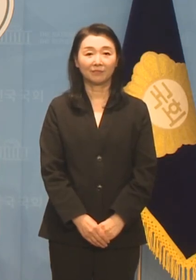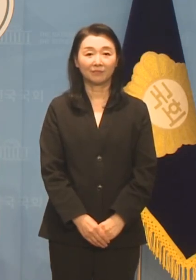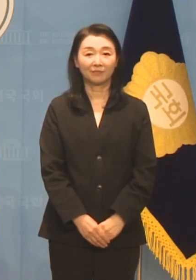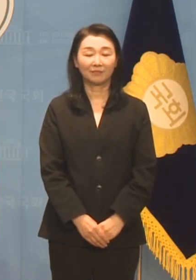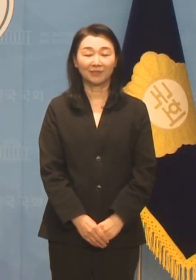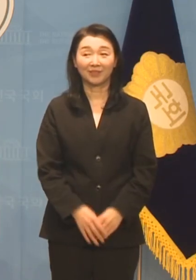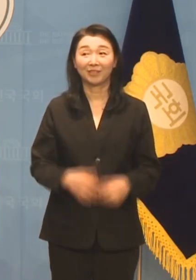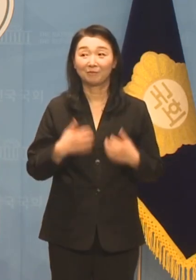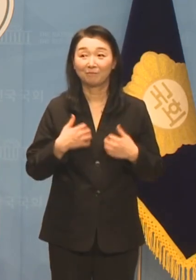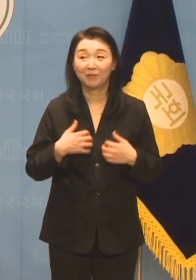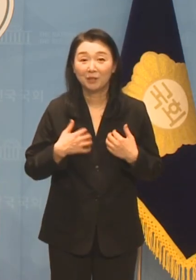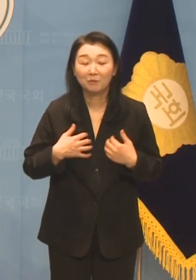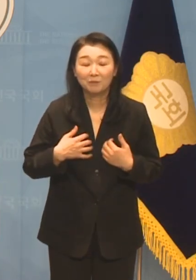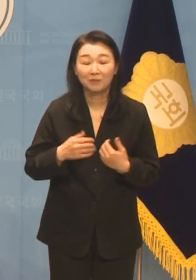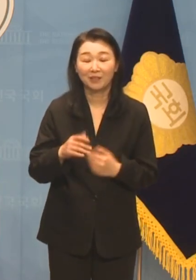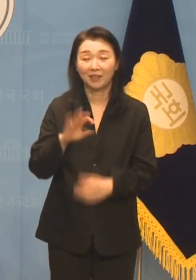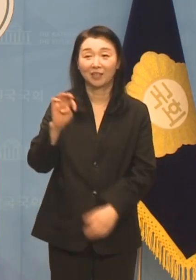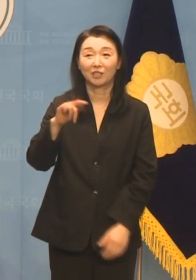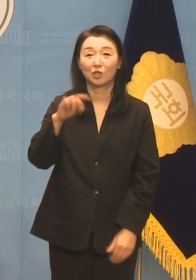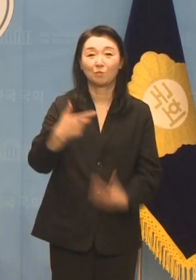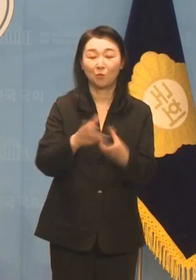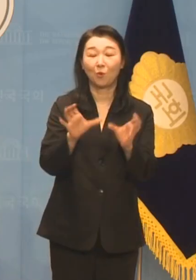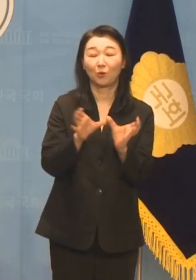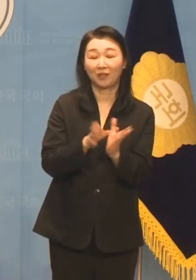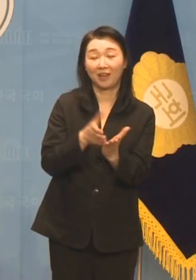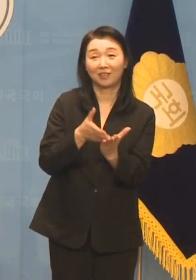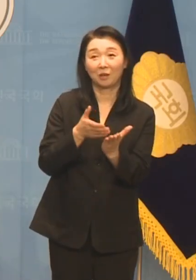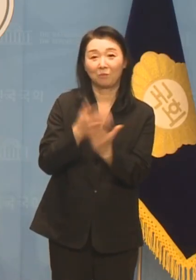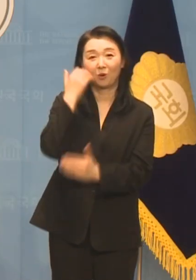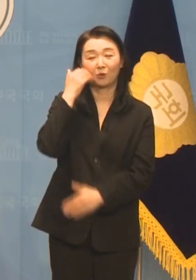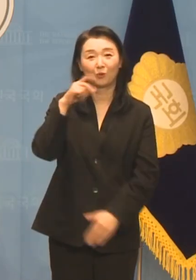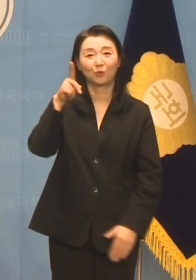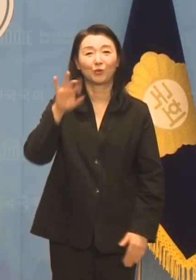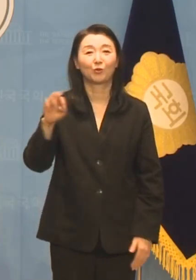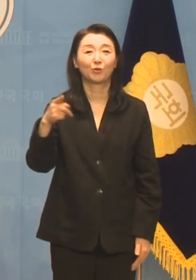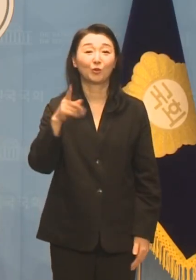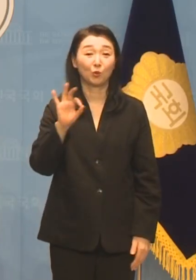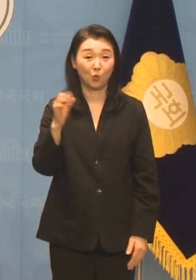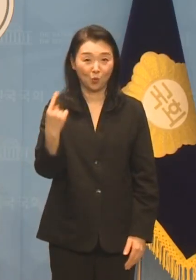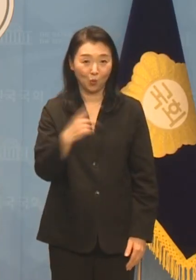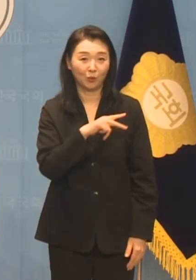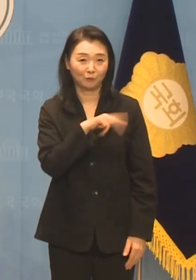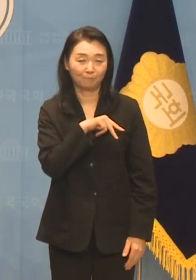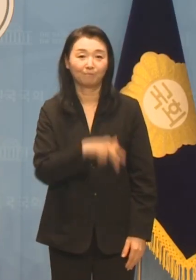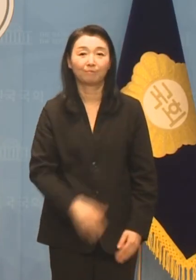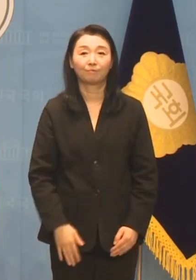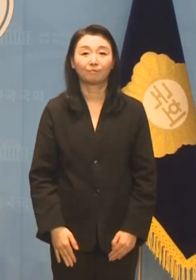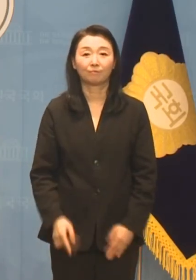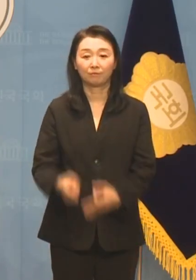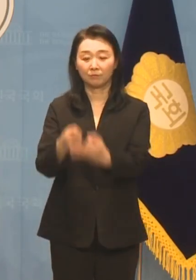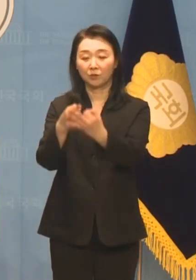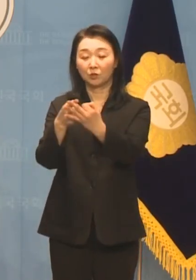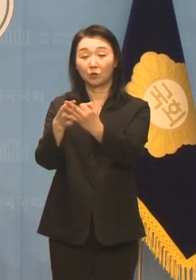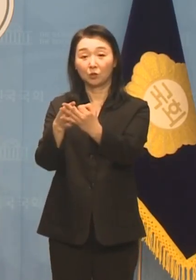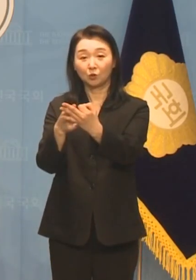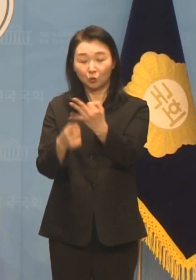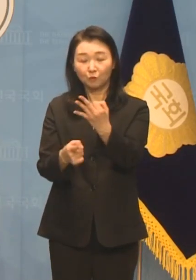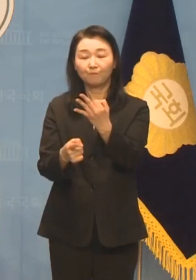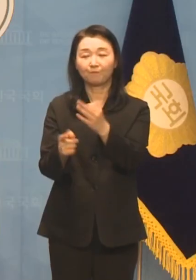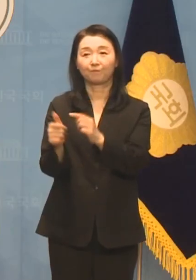예, 반갑습니다. 진보당 원내대표 맡고 있는 울산 북구의 윤종호 의원입니다. 윤석열 세금